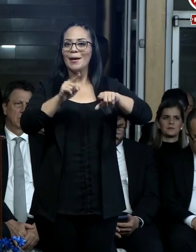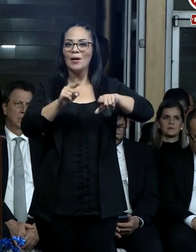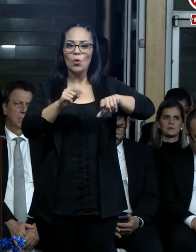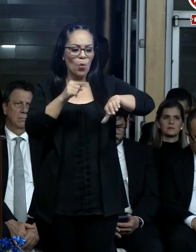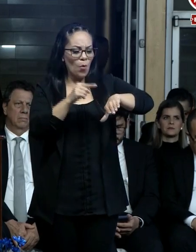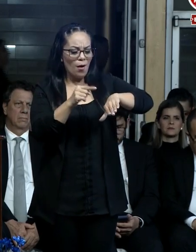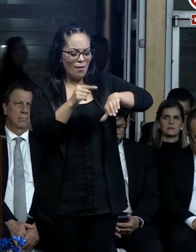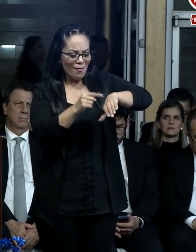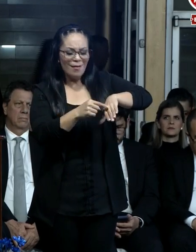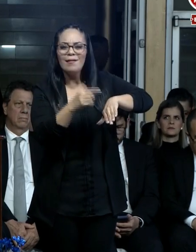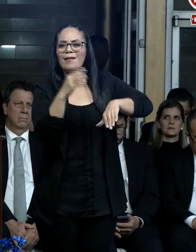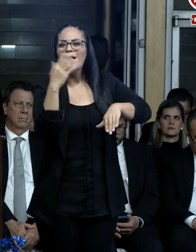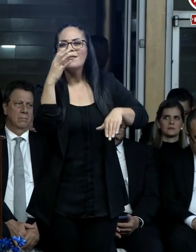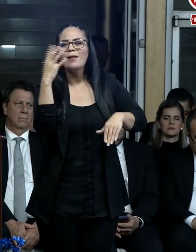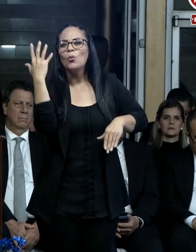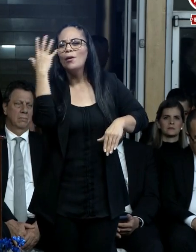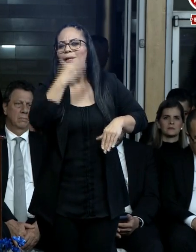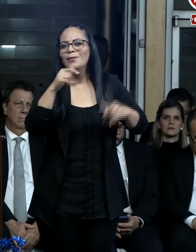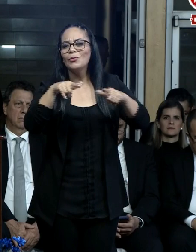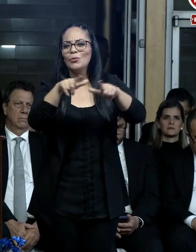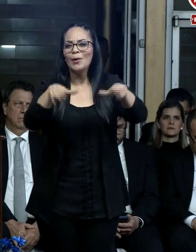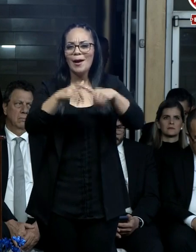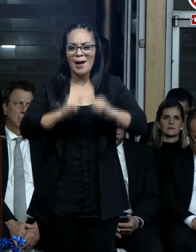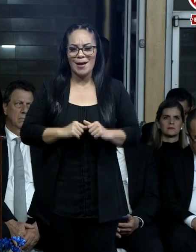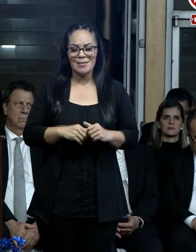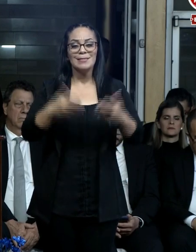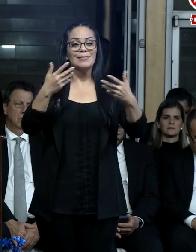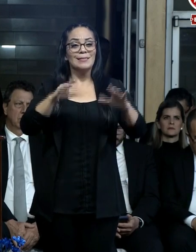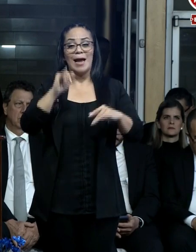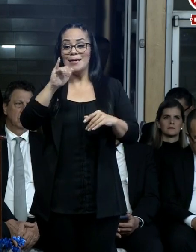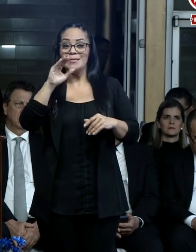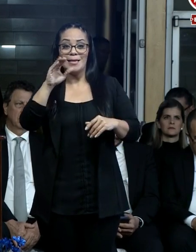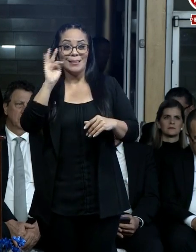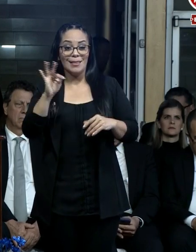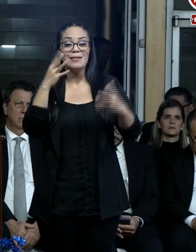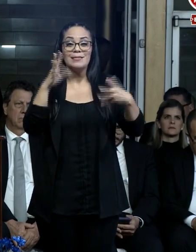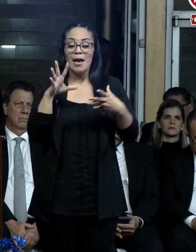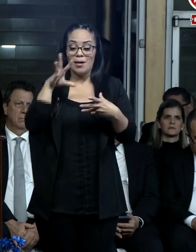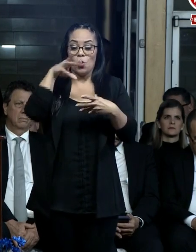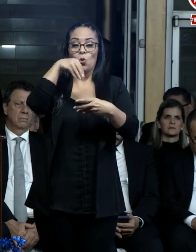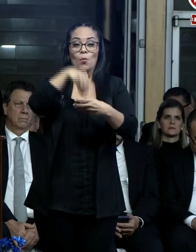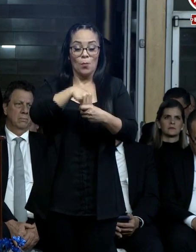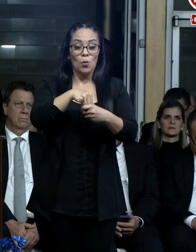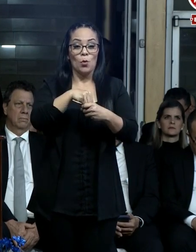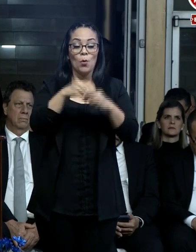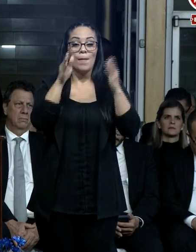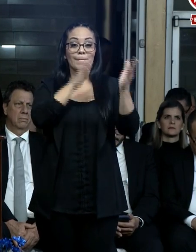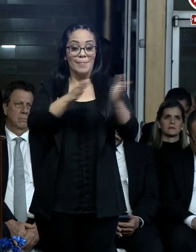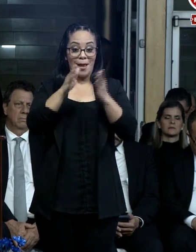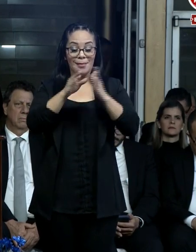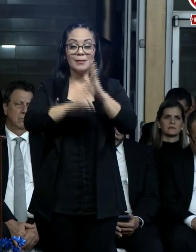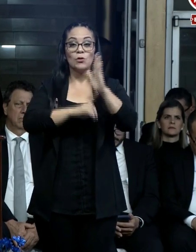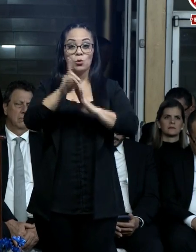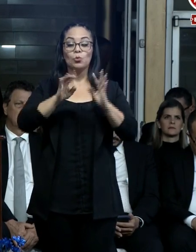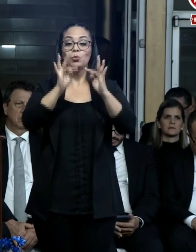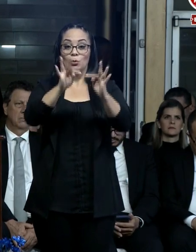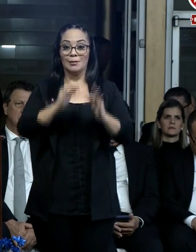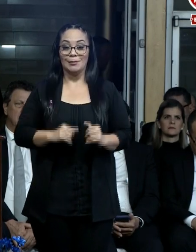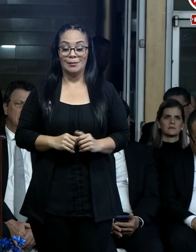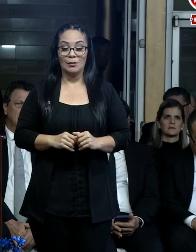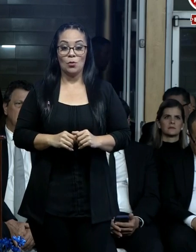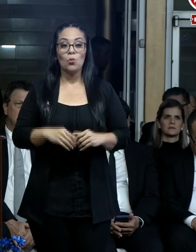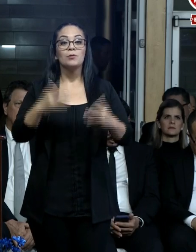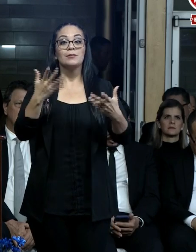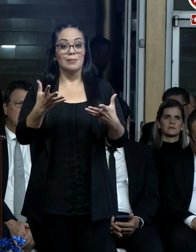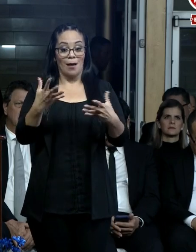enormes bellezas y ya el ICT incorporó en su plan de desarrollo turístico